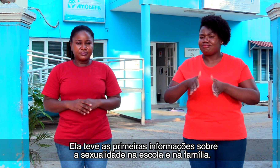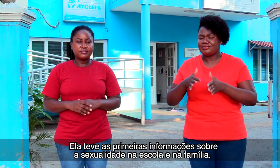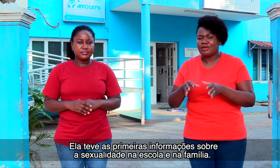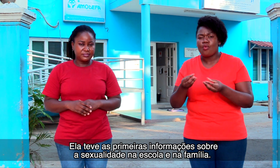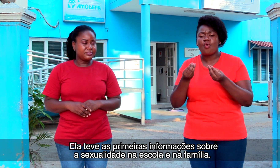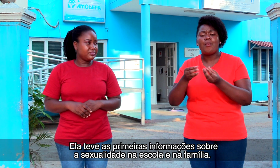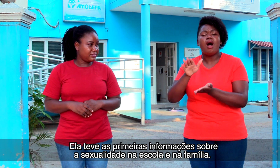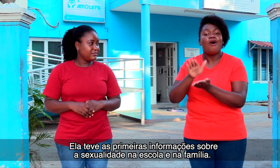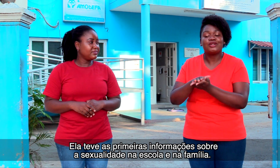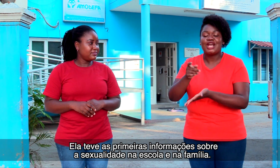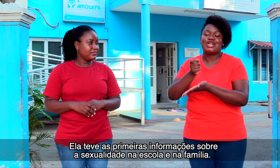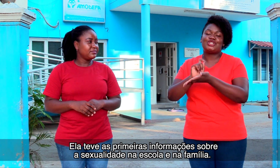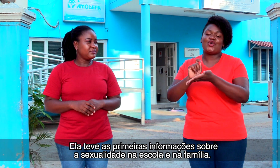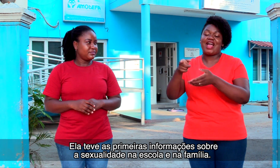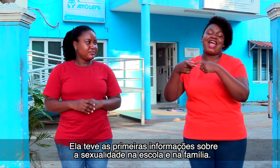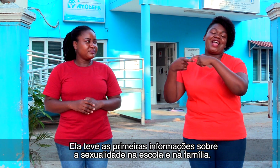escola e na família.